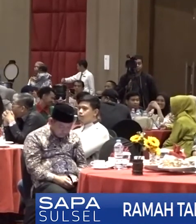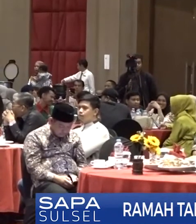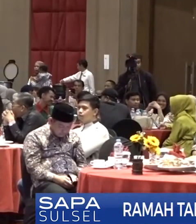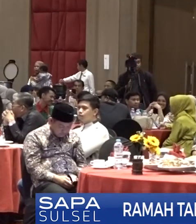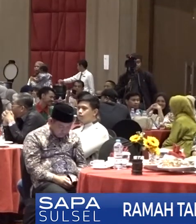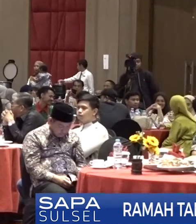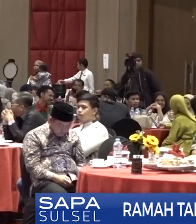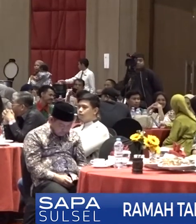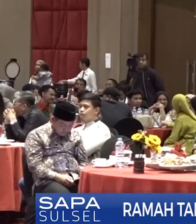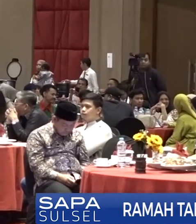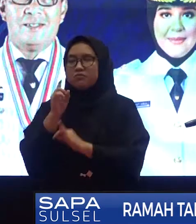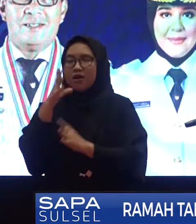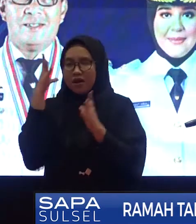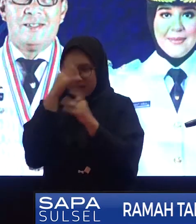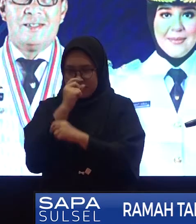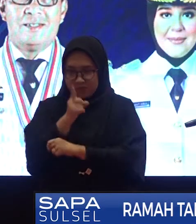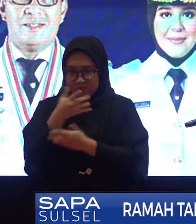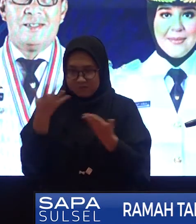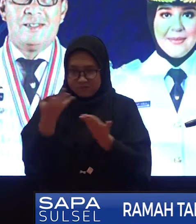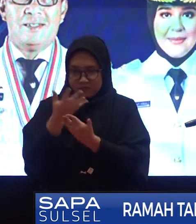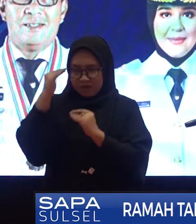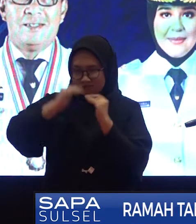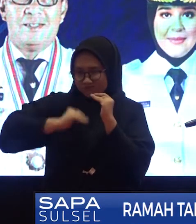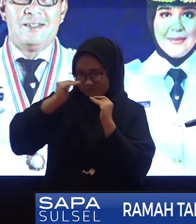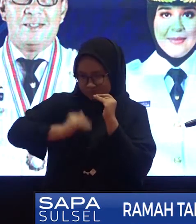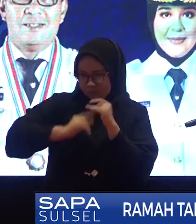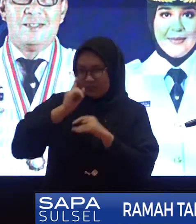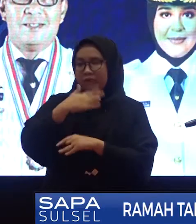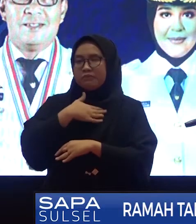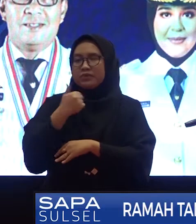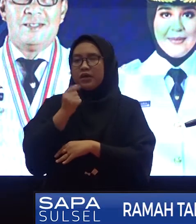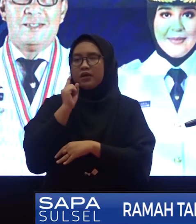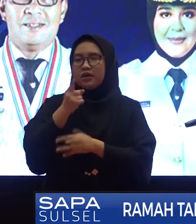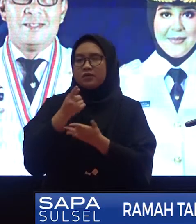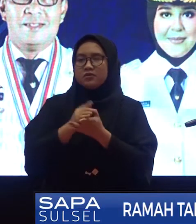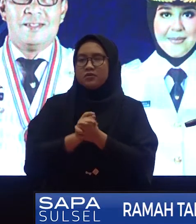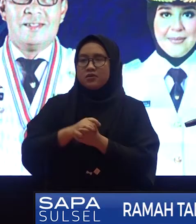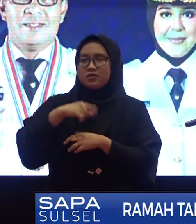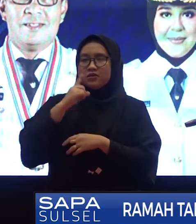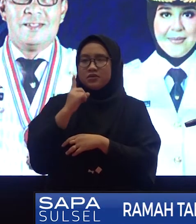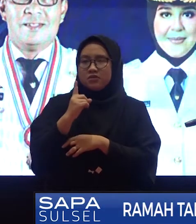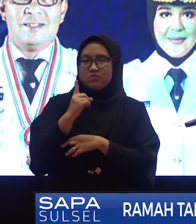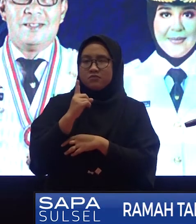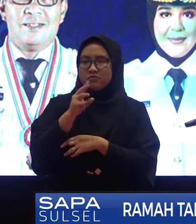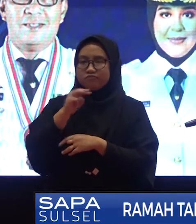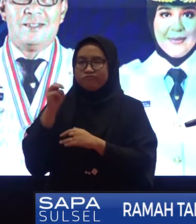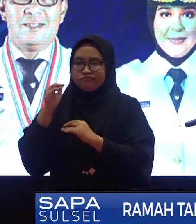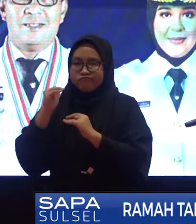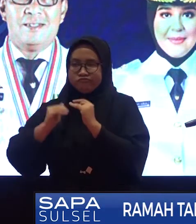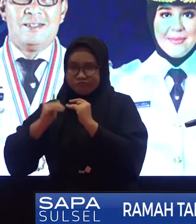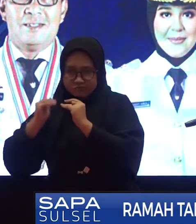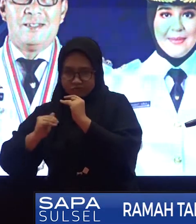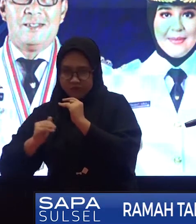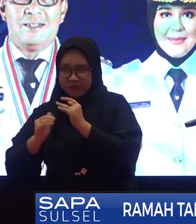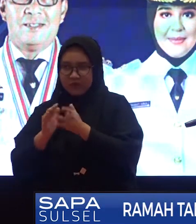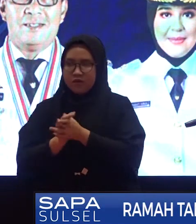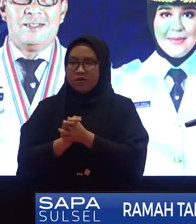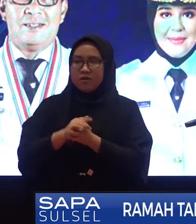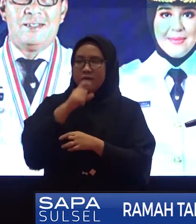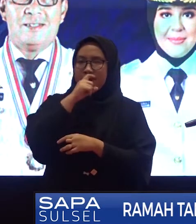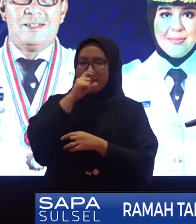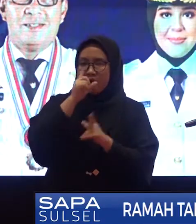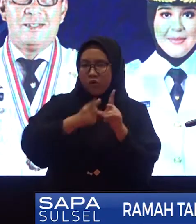stakeholder kita berharap tingkat pengangg terbuka bisa menjadi hanya satu digit pada tahun ini Bapak